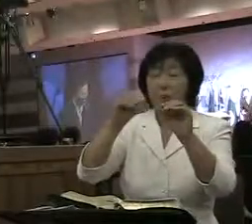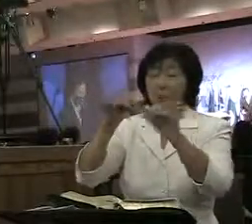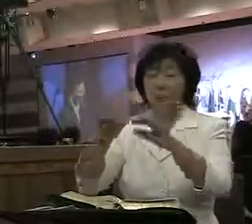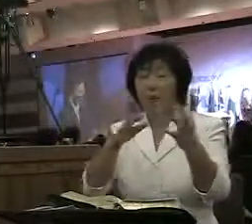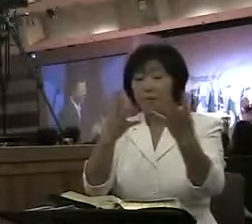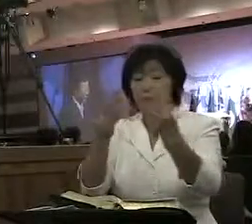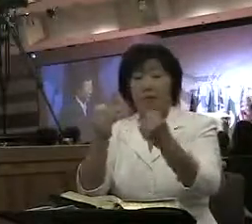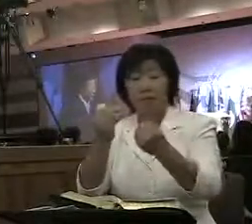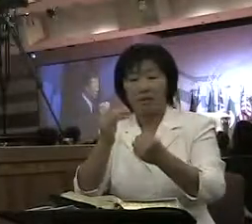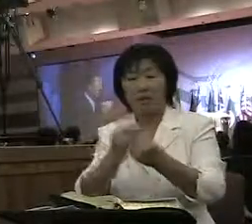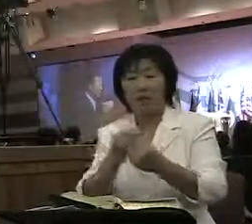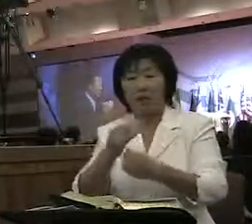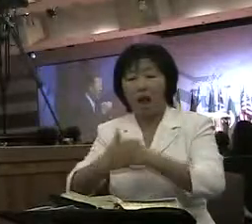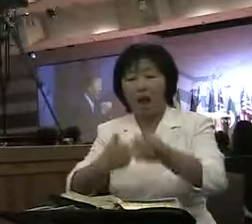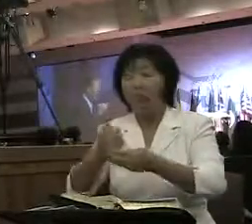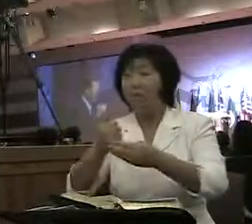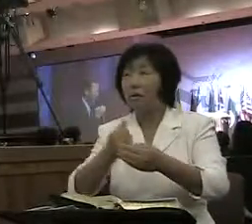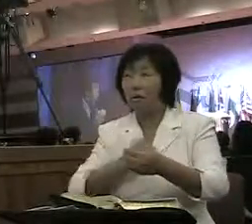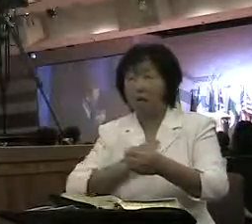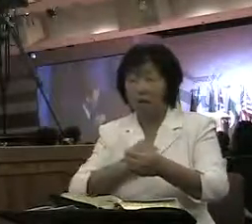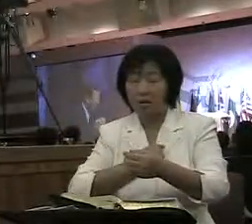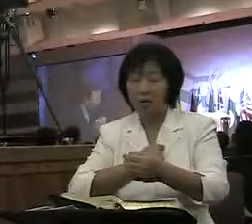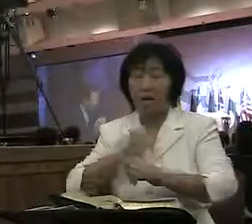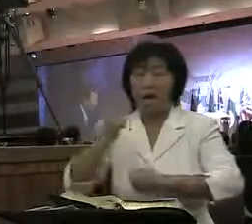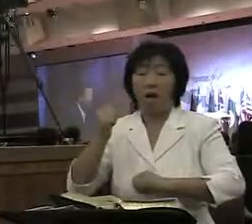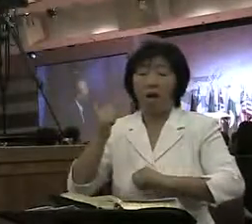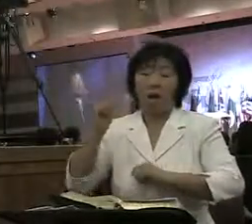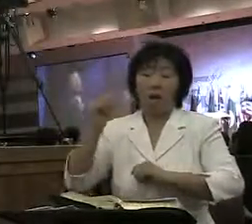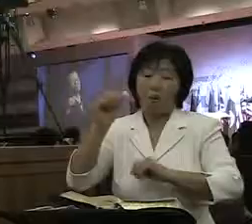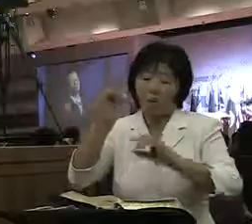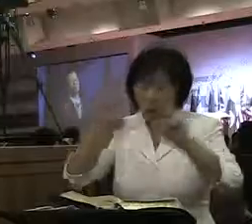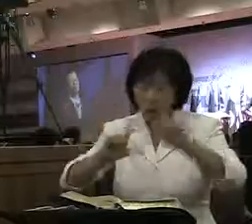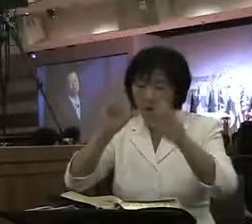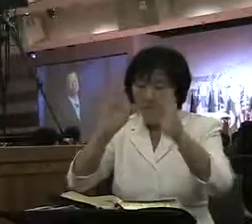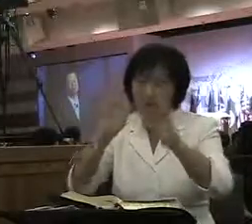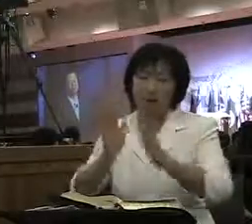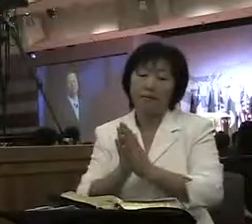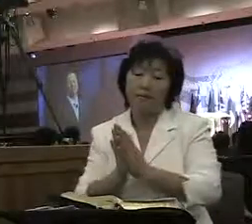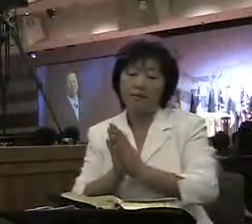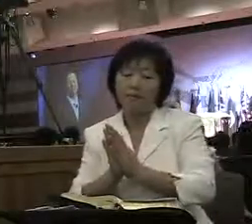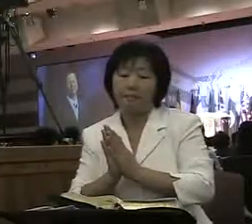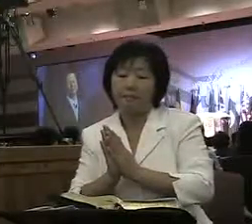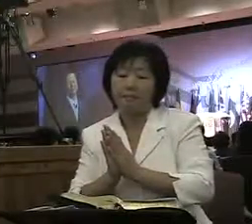보고 하나님 앞에 가슴을 치며 애통하는 모습이 보이나요?